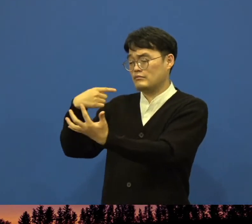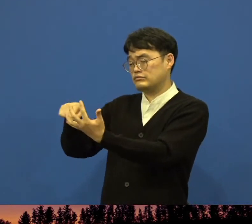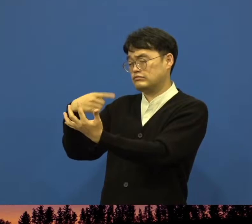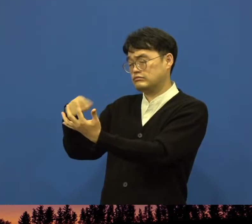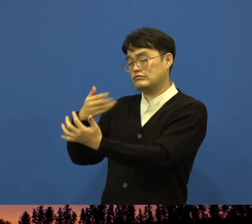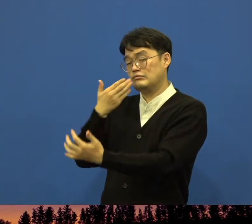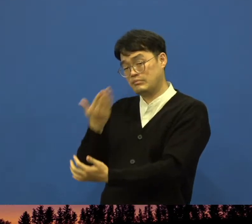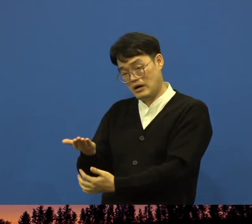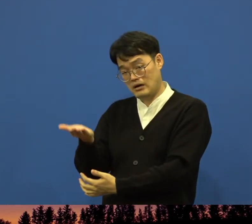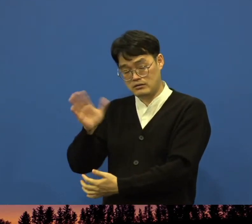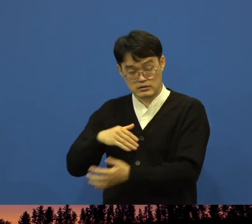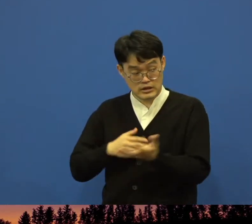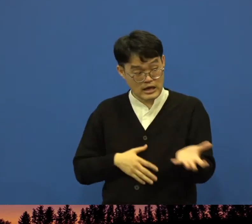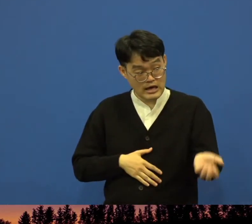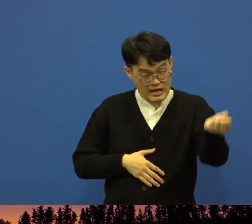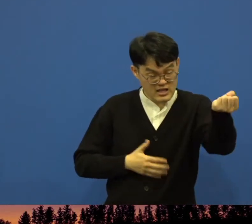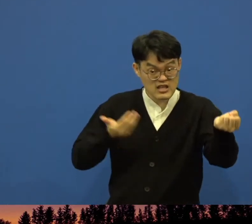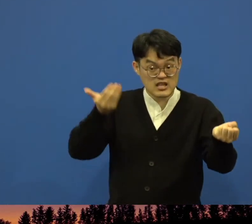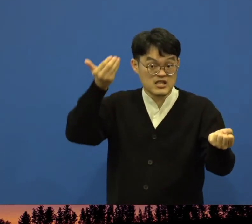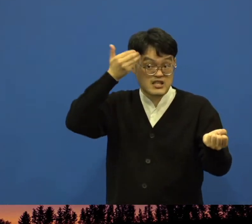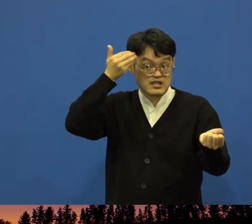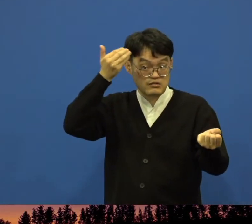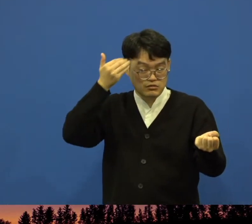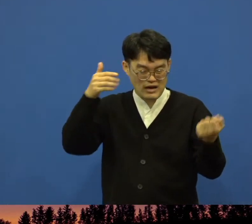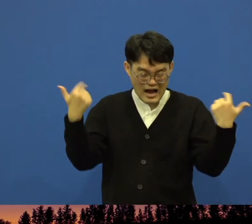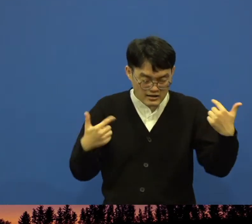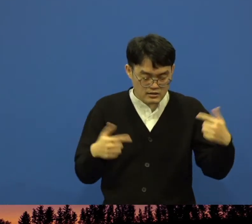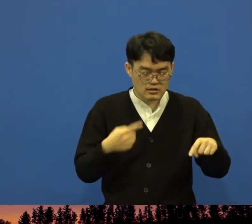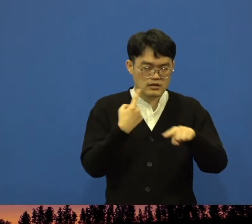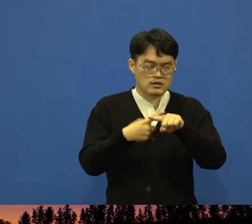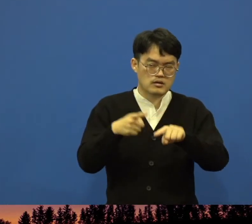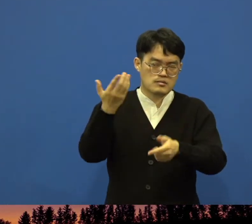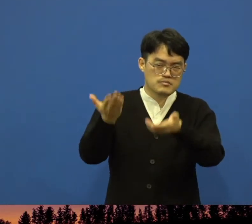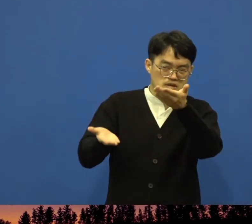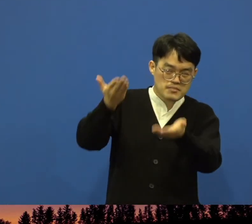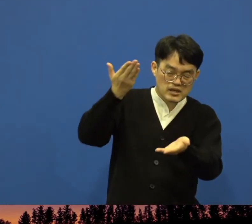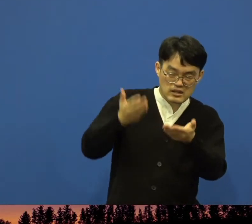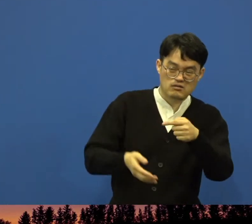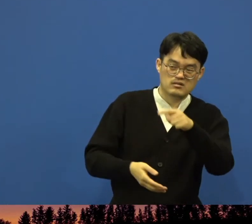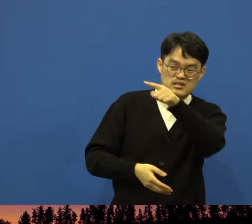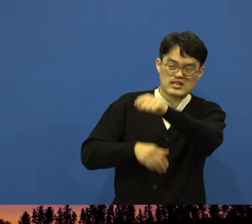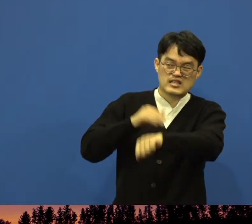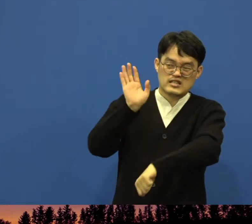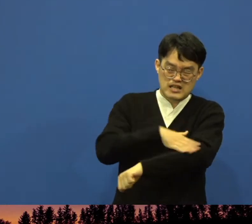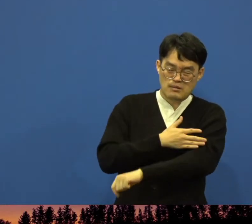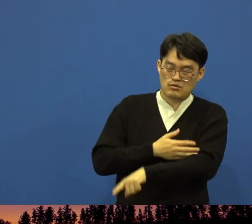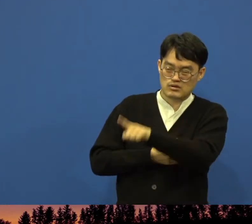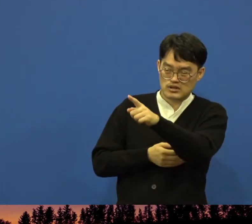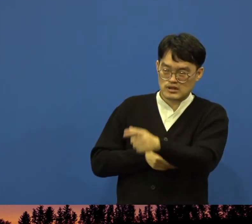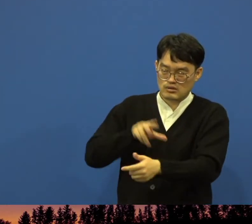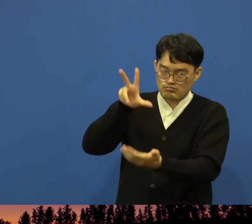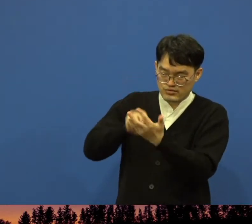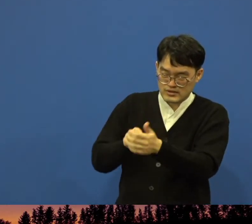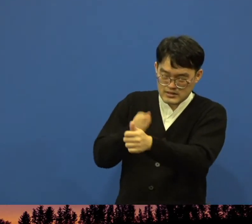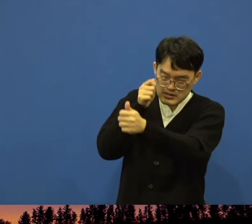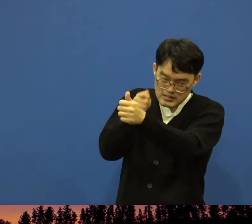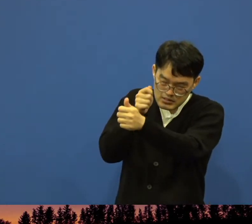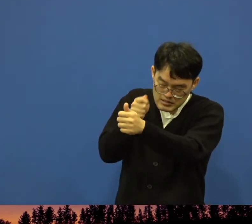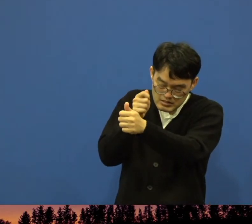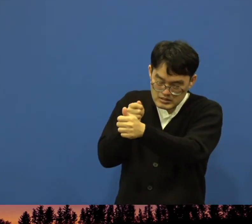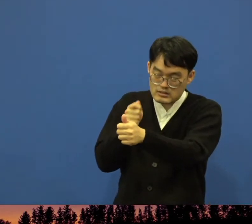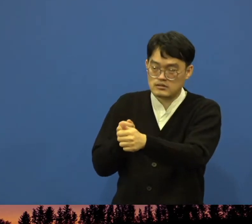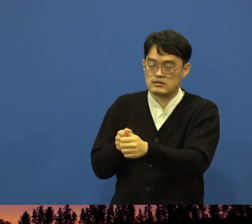그 가진 지식으로 굉장히 비판하고 막 그냥 정죄하는 일에 열심히 있는 분들이 있어요. 저